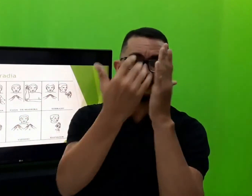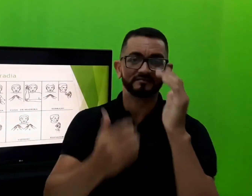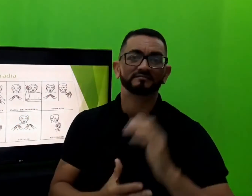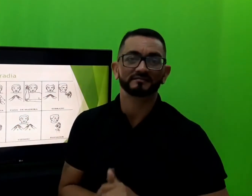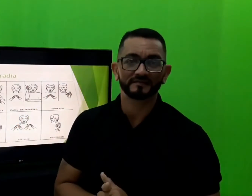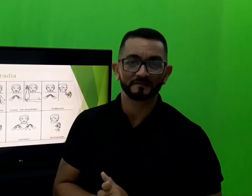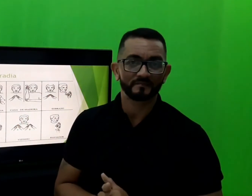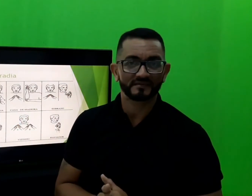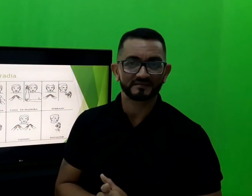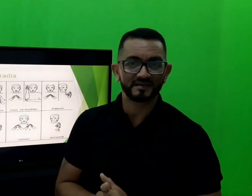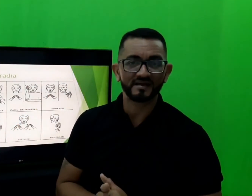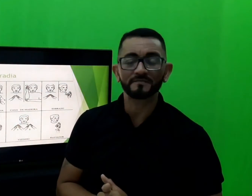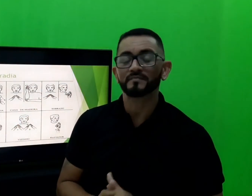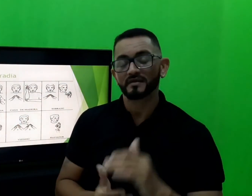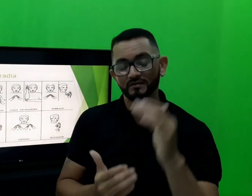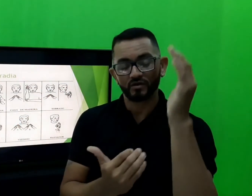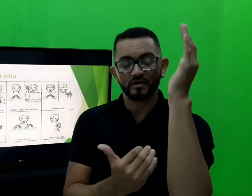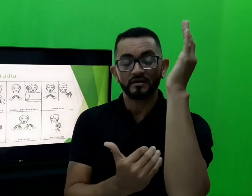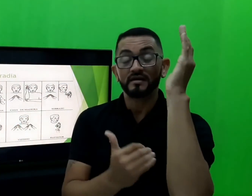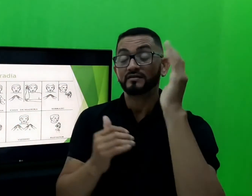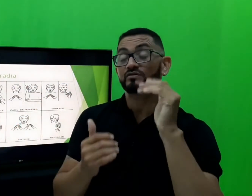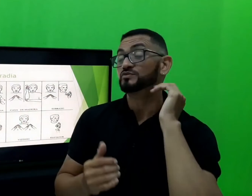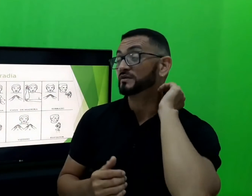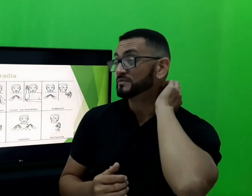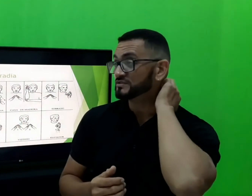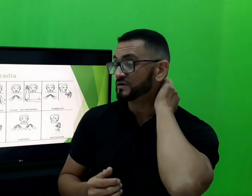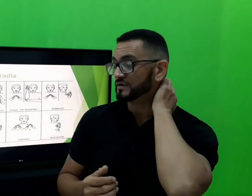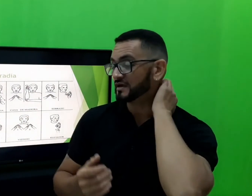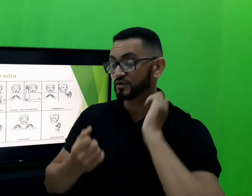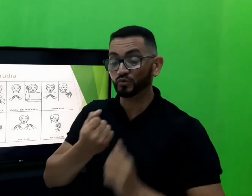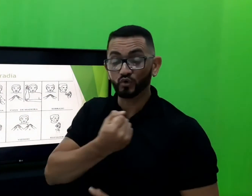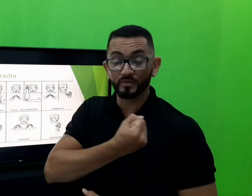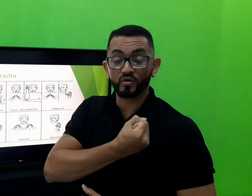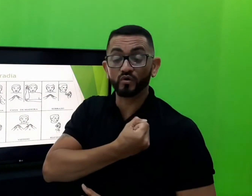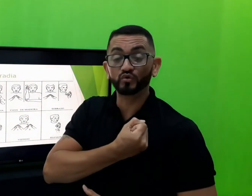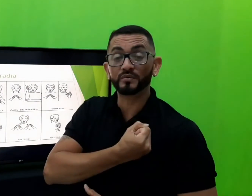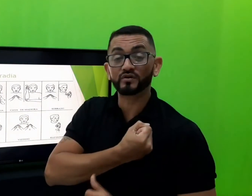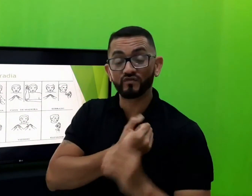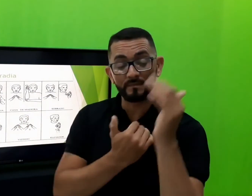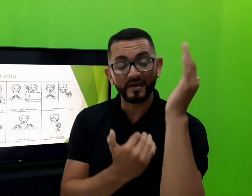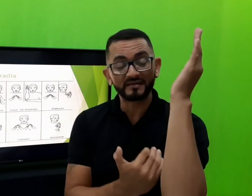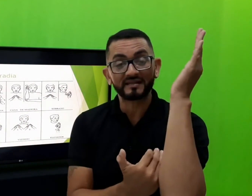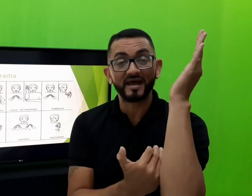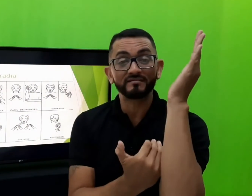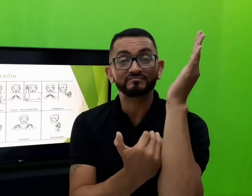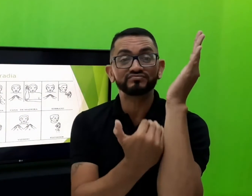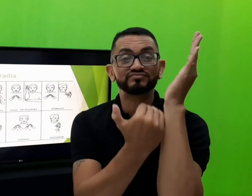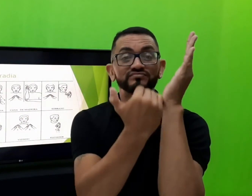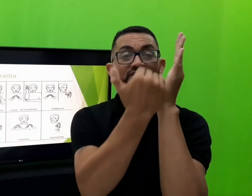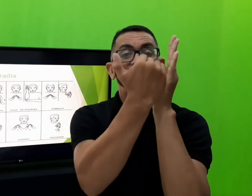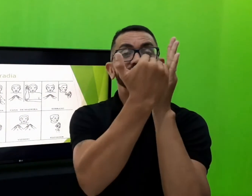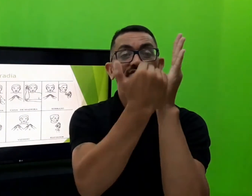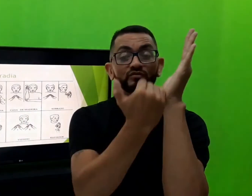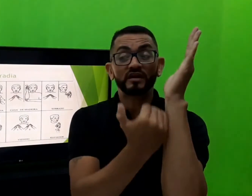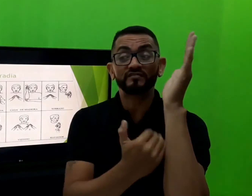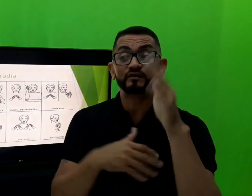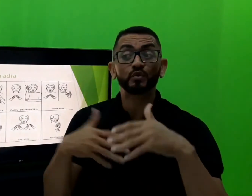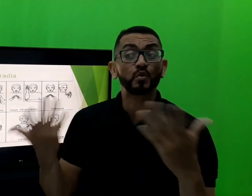andar, certo? Então, olha. Então, nós podemos dizer o quê? Que o número, qual é o número que eu vou apertar no elevador? Qual